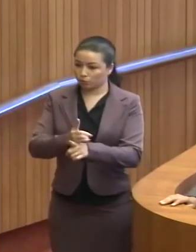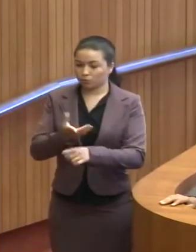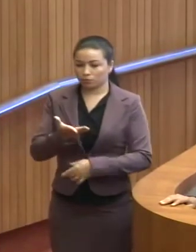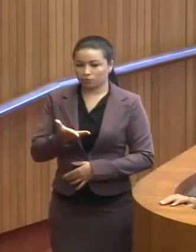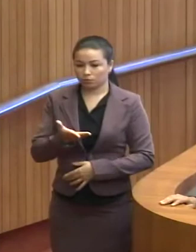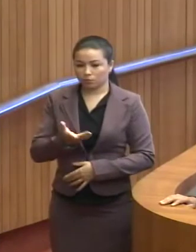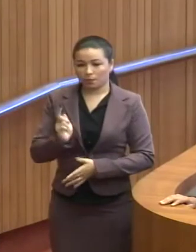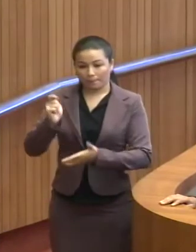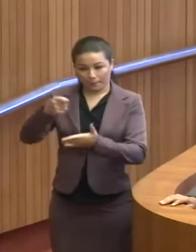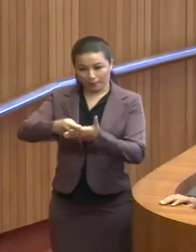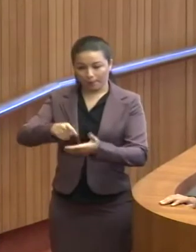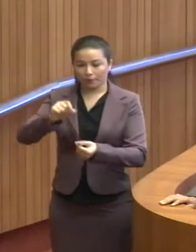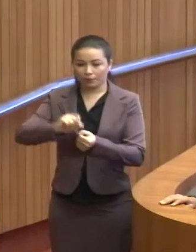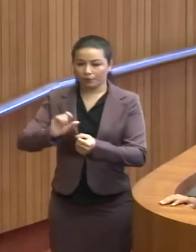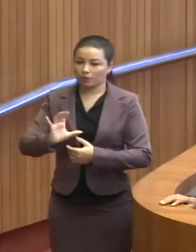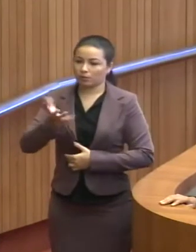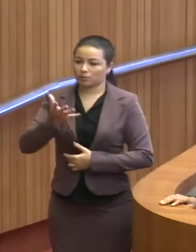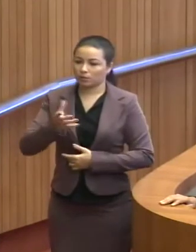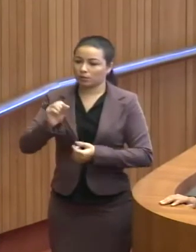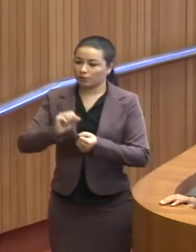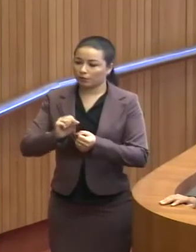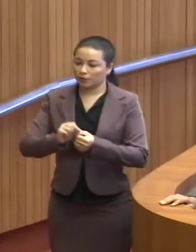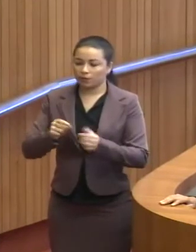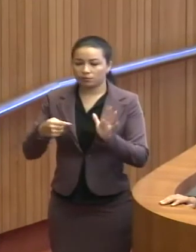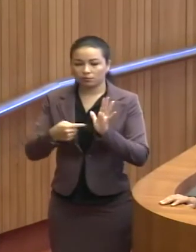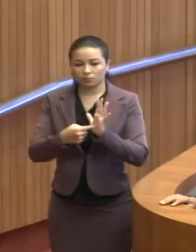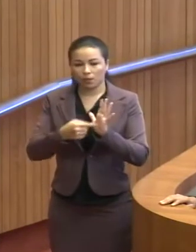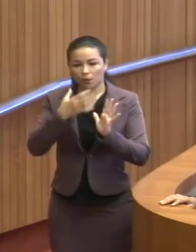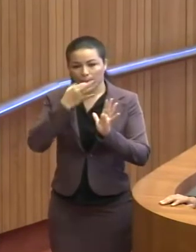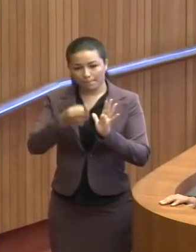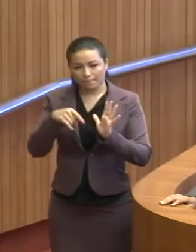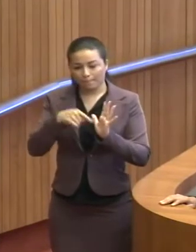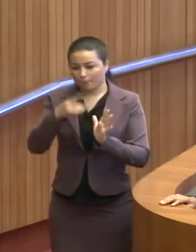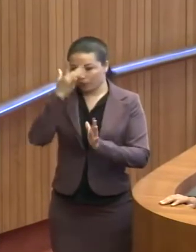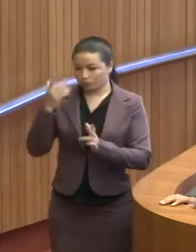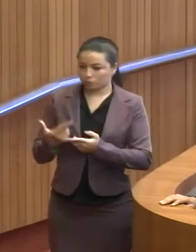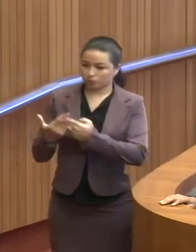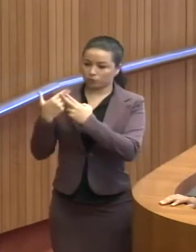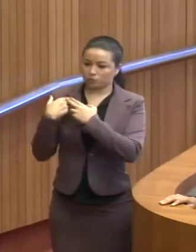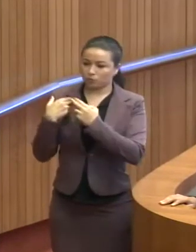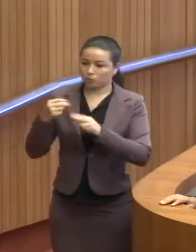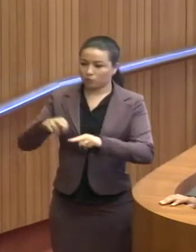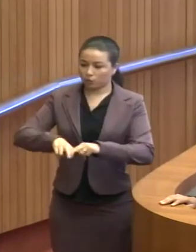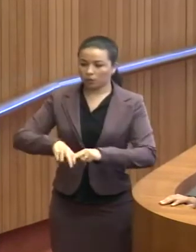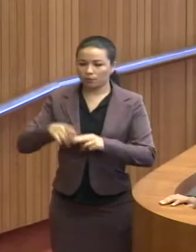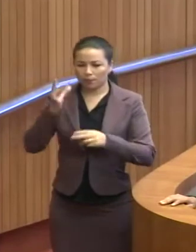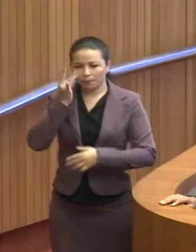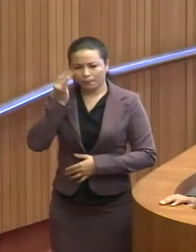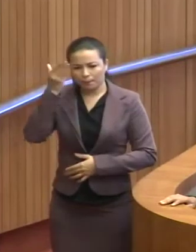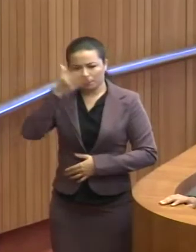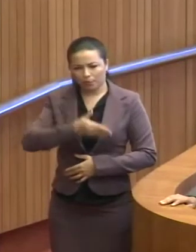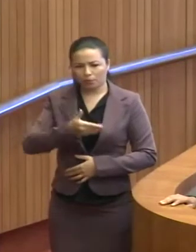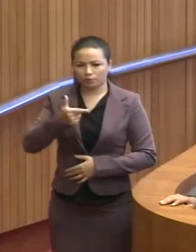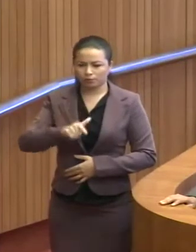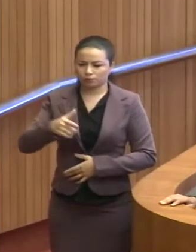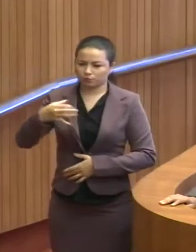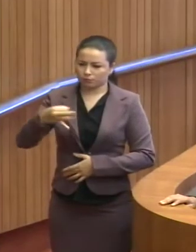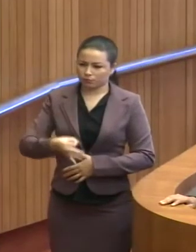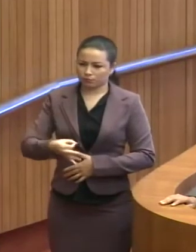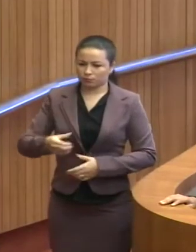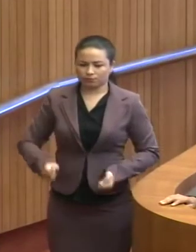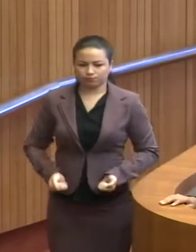os pagamentos realizados, promoveu a citação dos responsáveis, em razão da comprovação irregular das